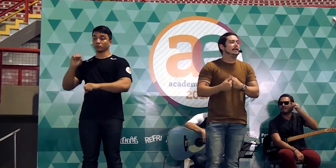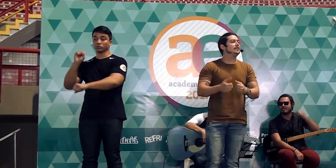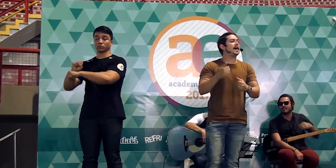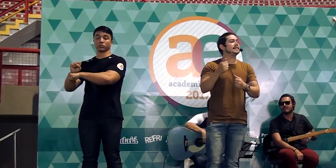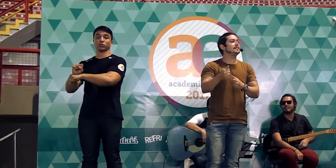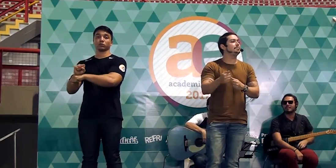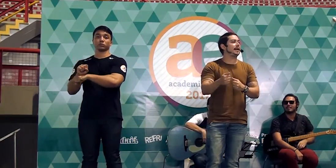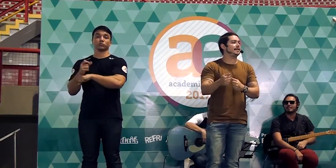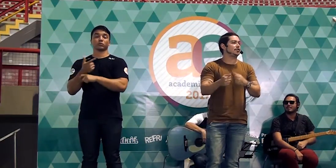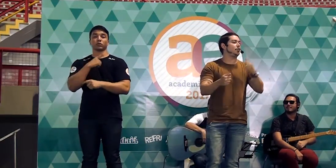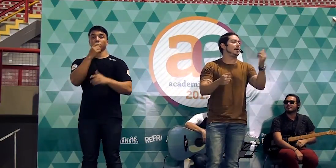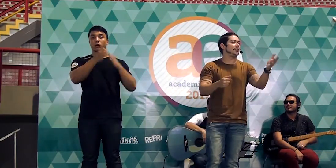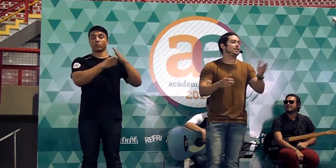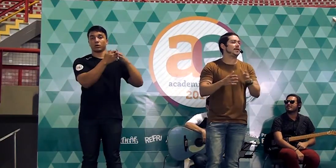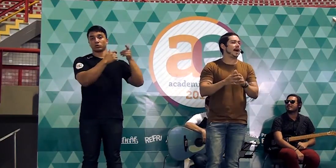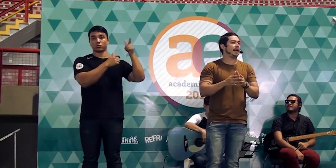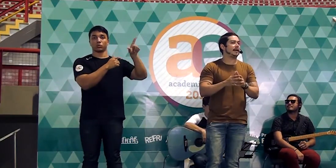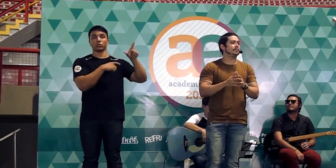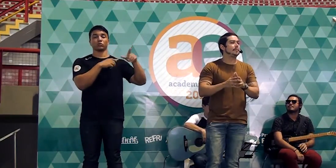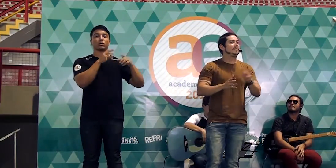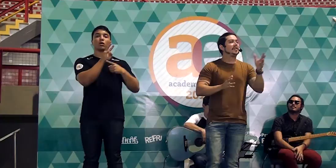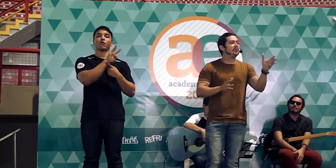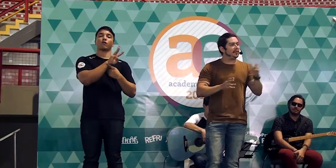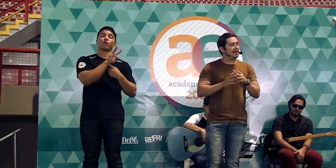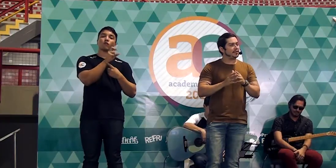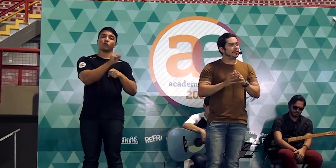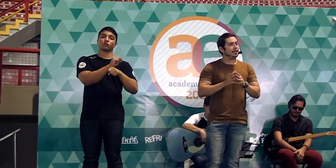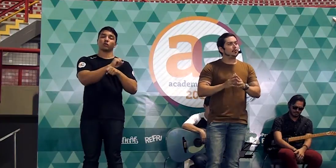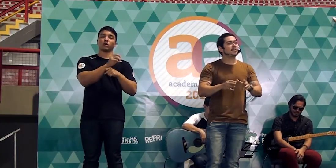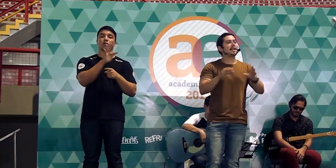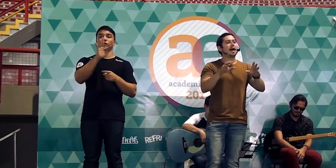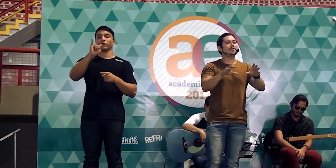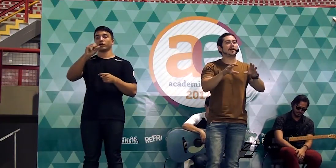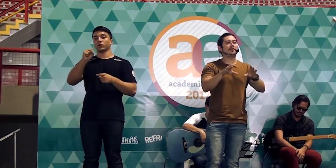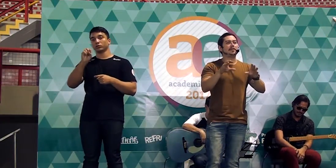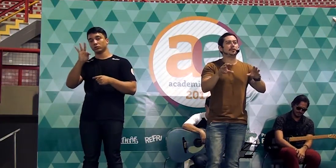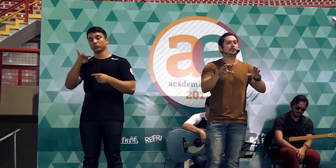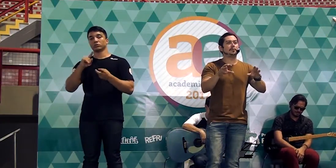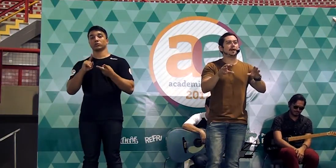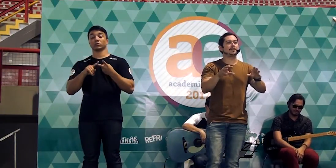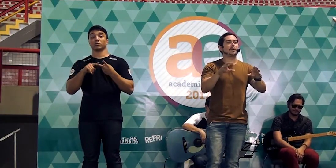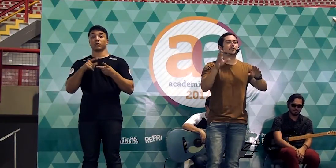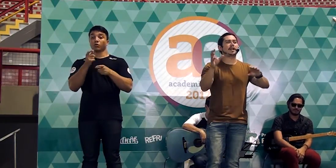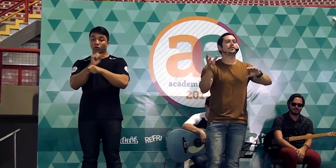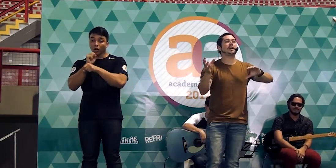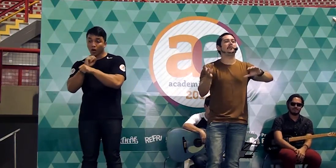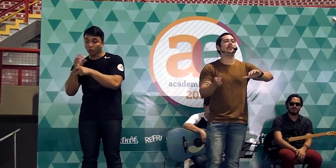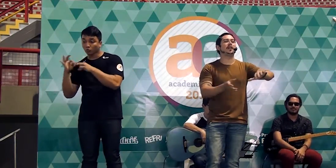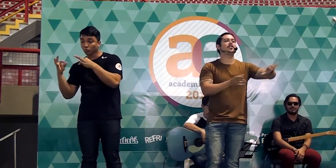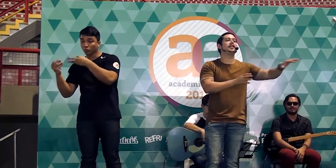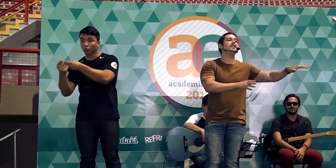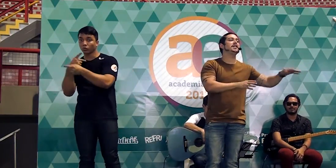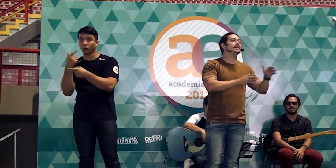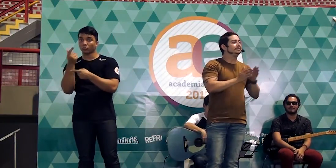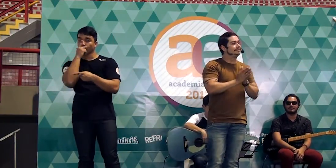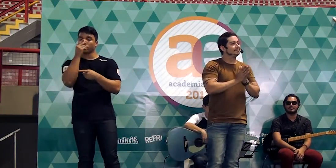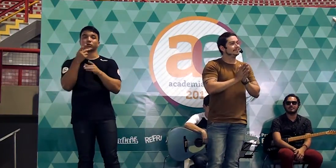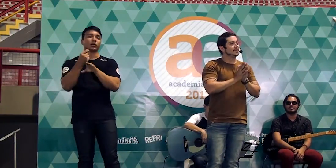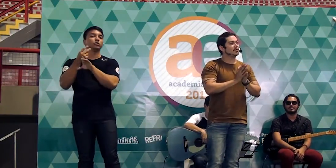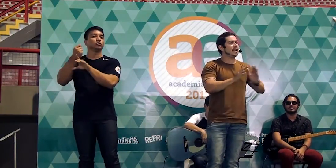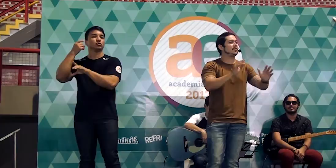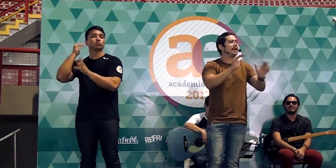brasileira. Várias empresas como a Volkswagen, Fiat, os carros que eram vendidos no Brasil eram os carros que eram fora de